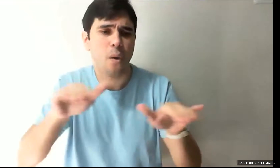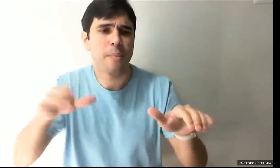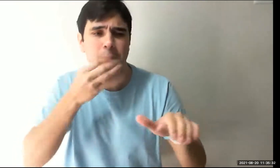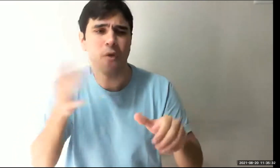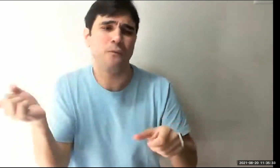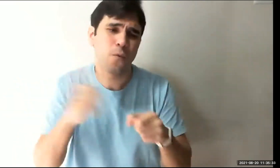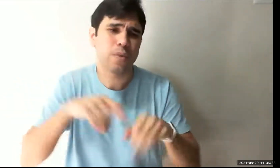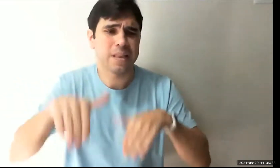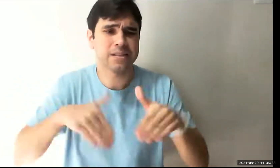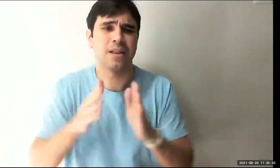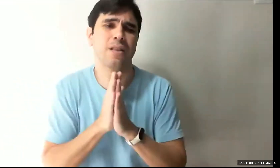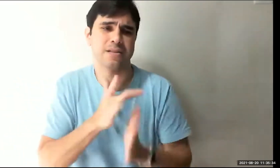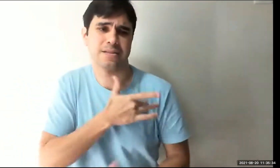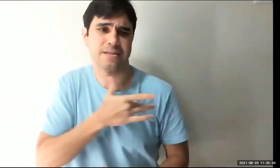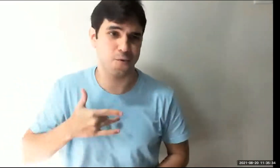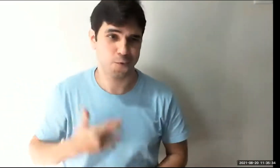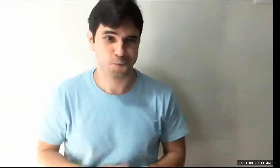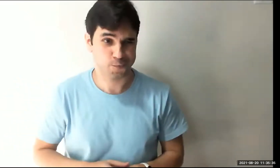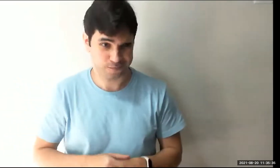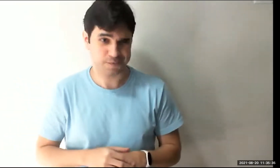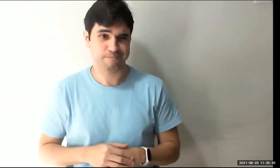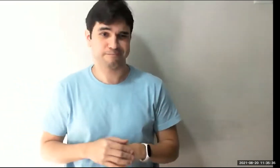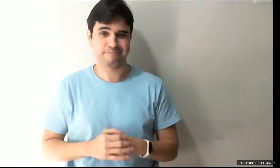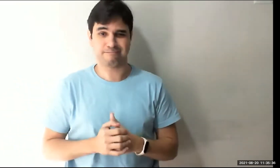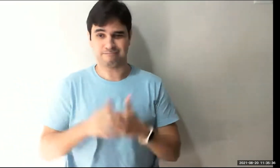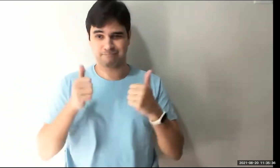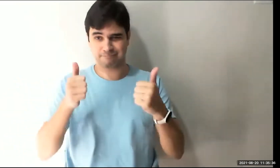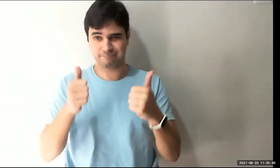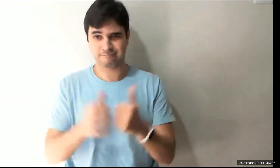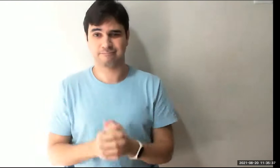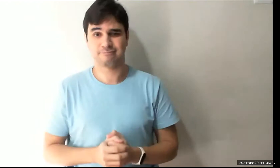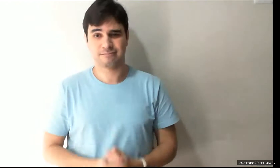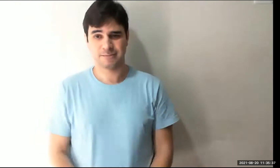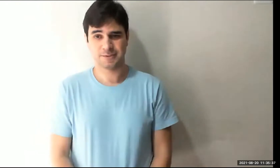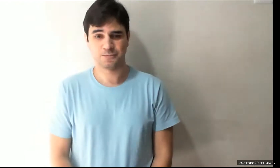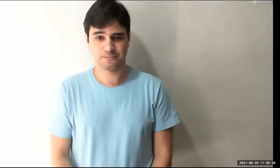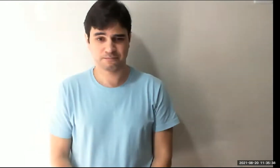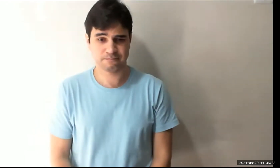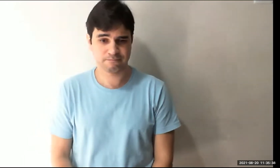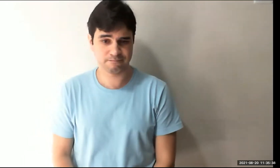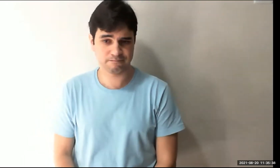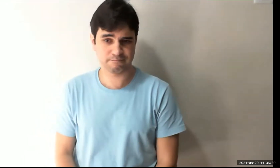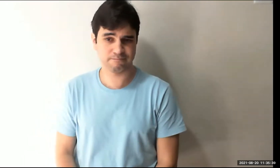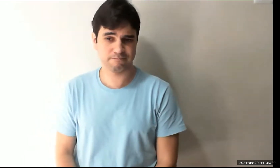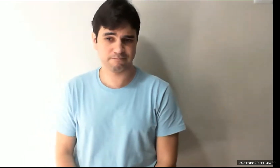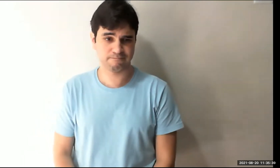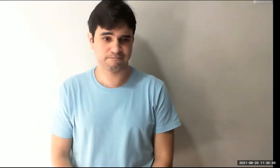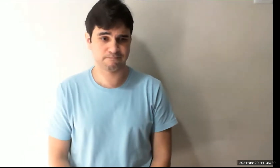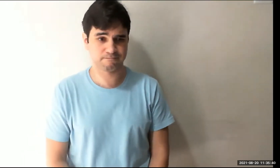muito. Isso é preocupante. Então, é muito importante que o estudo volte a ter essa prática, até as questões de saúde.